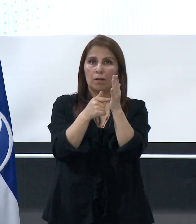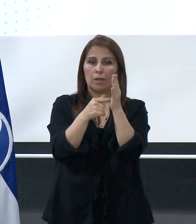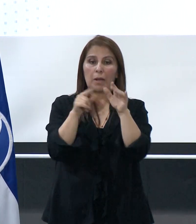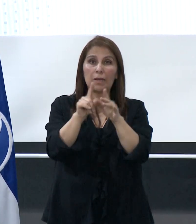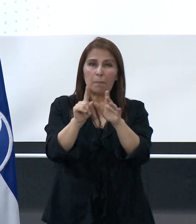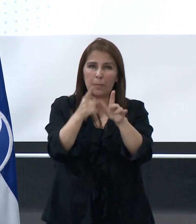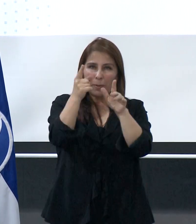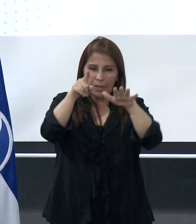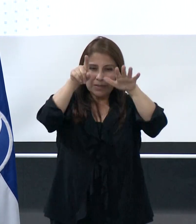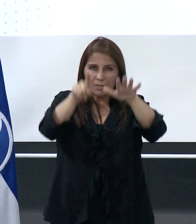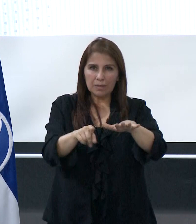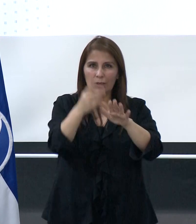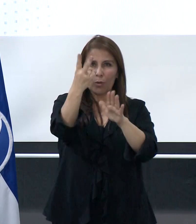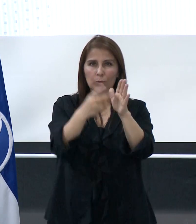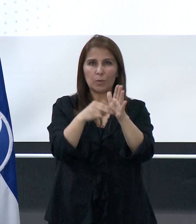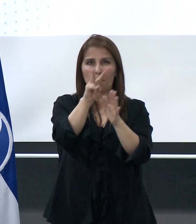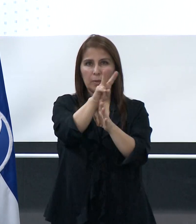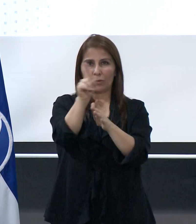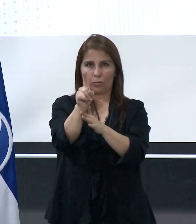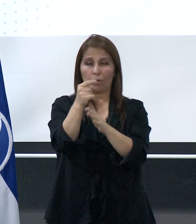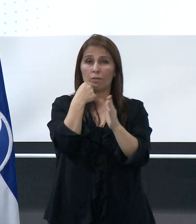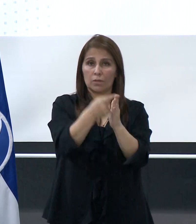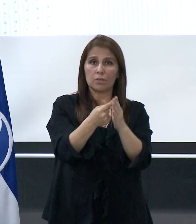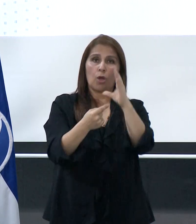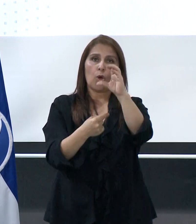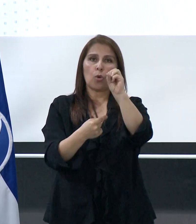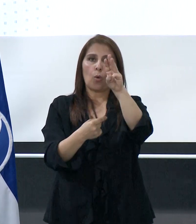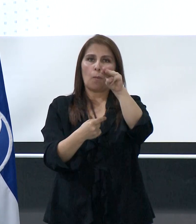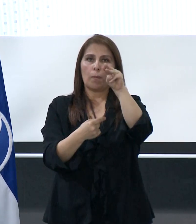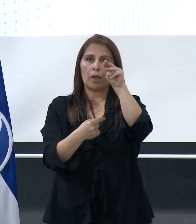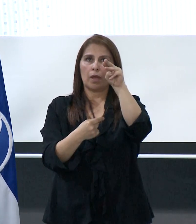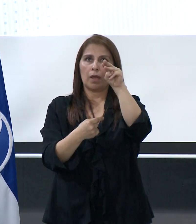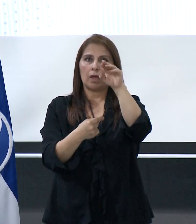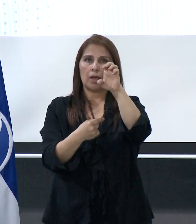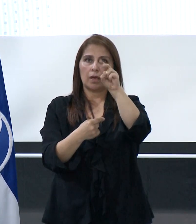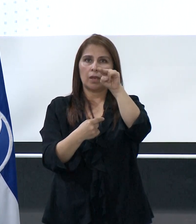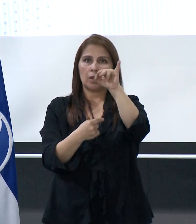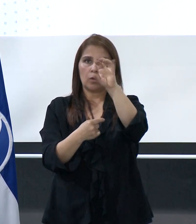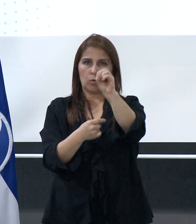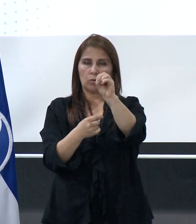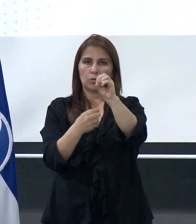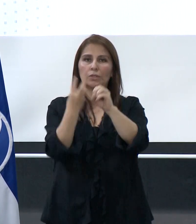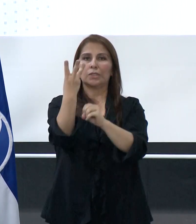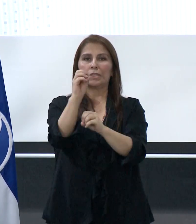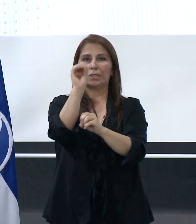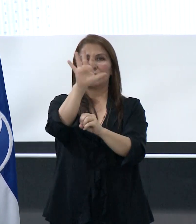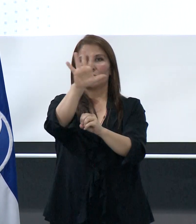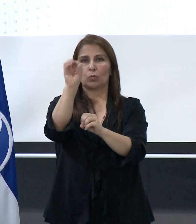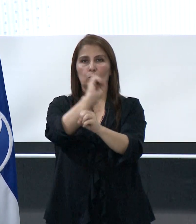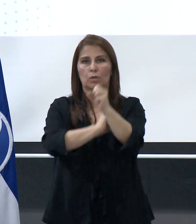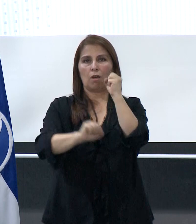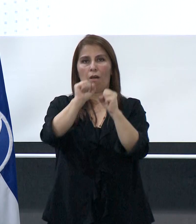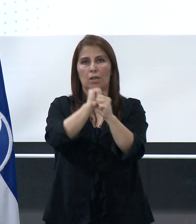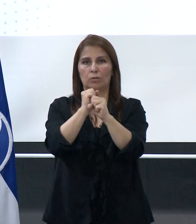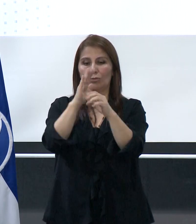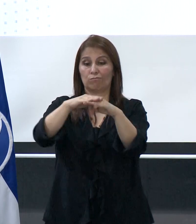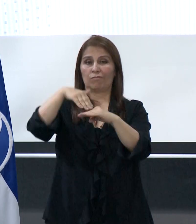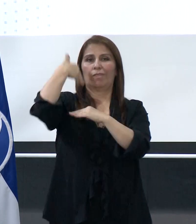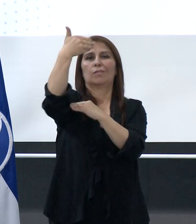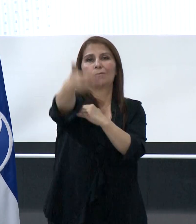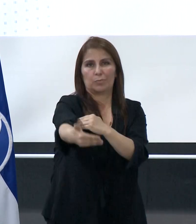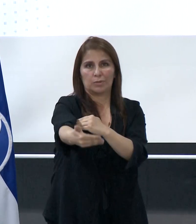su número titulado convenio 350 años después la convocatoria está para que todos